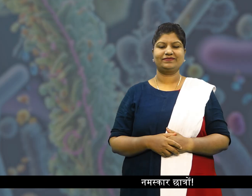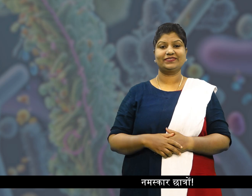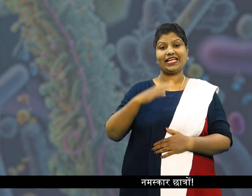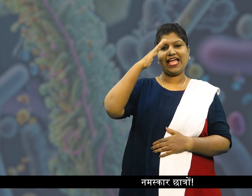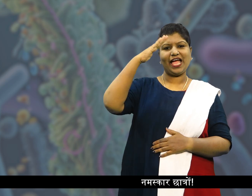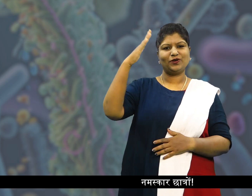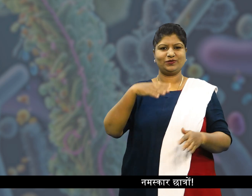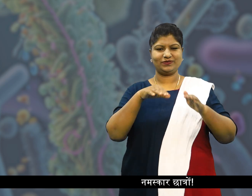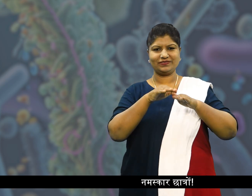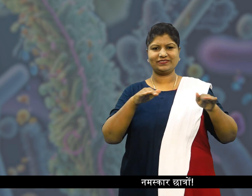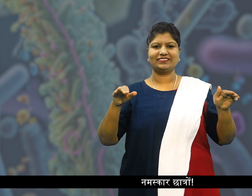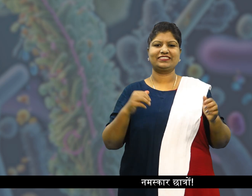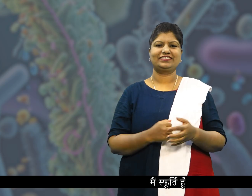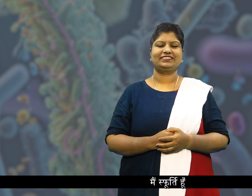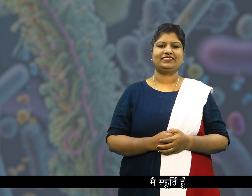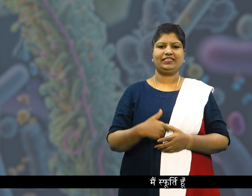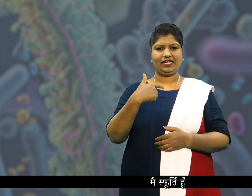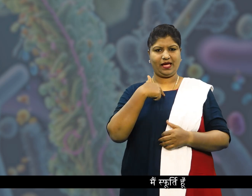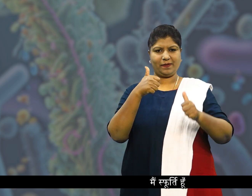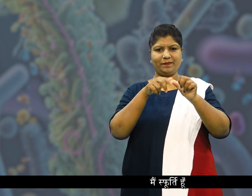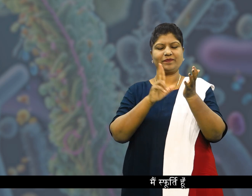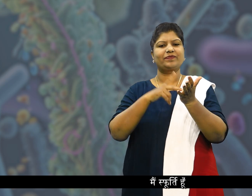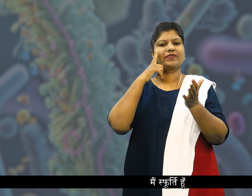नमस्कार छात्रों, मेरा नाम स्फूर्ति है